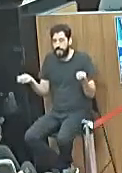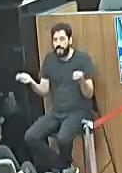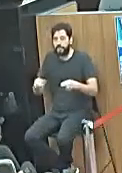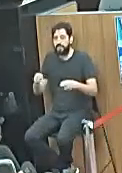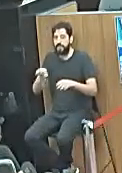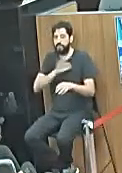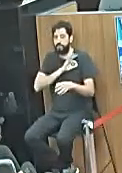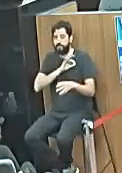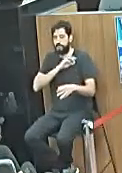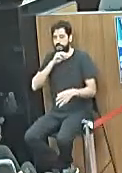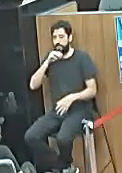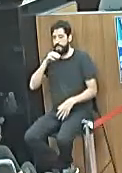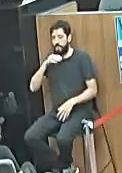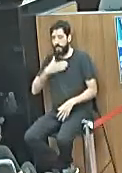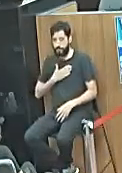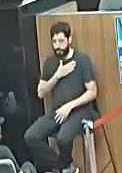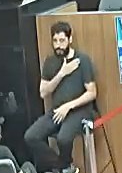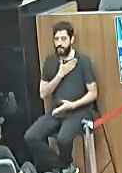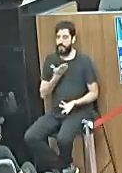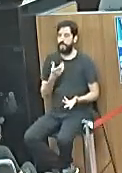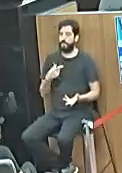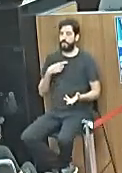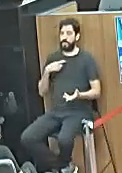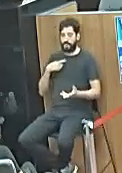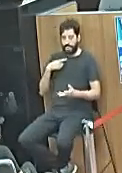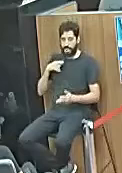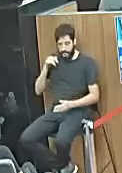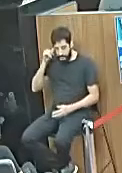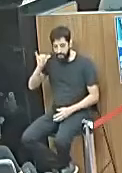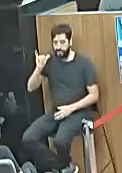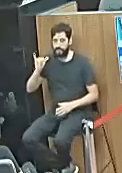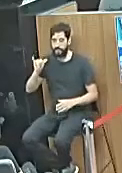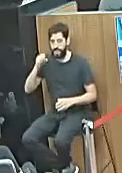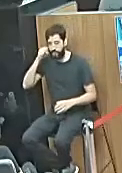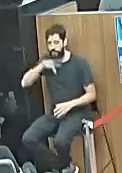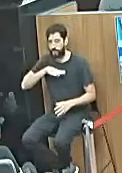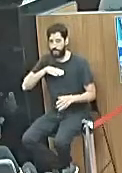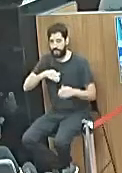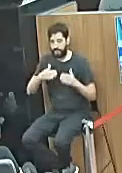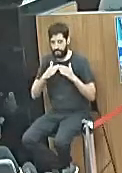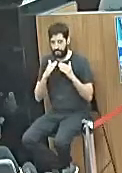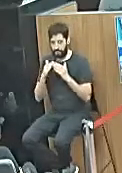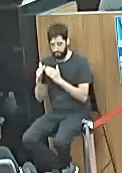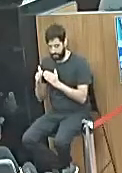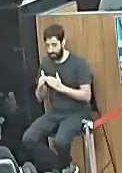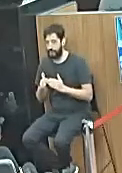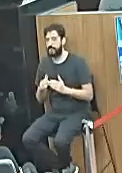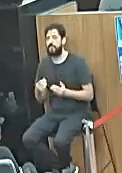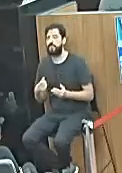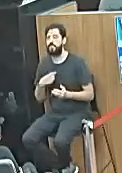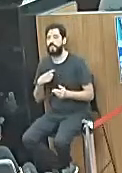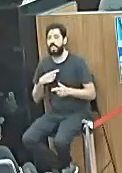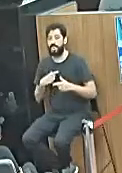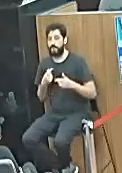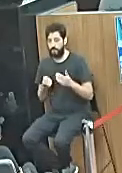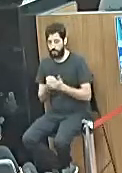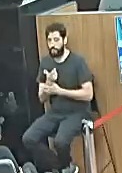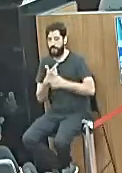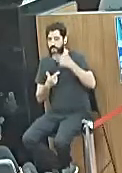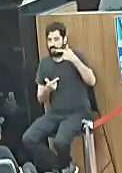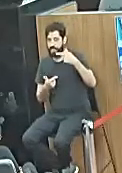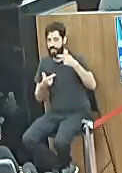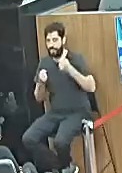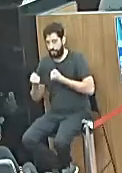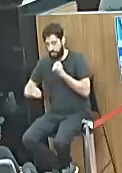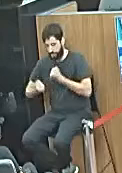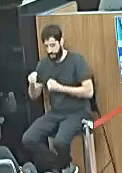que atuam nas patrulhas de prevenção à violência doméstica e adquirir sete viaturas específicas para a atuação das patrulhas